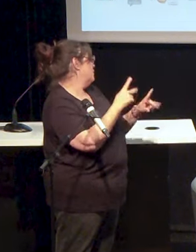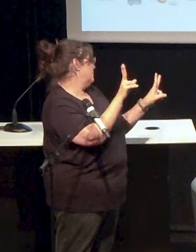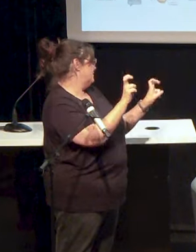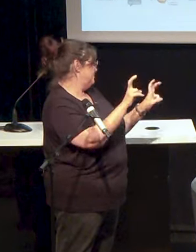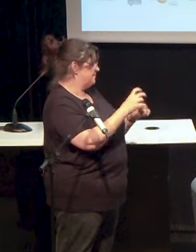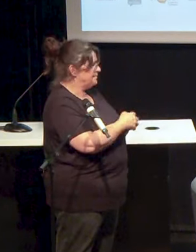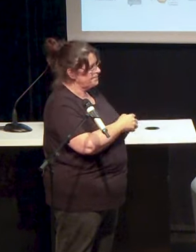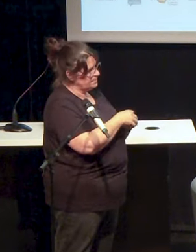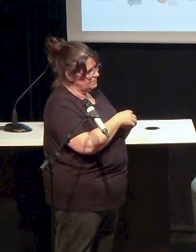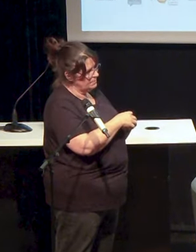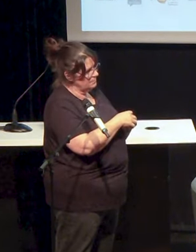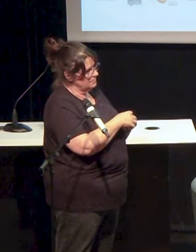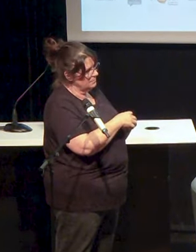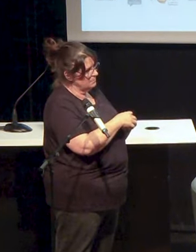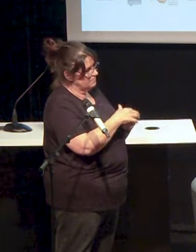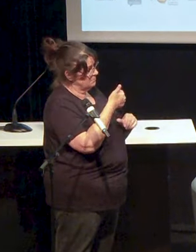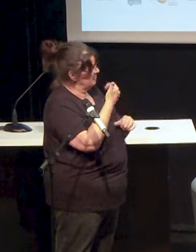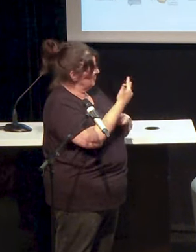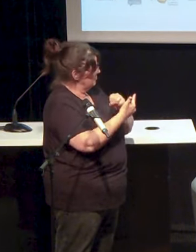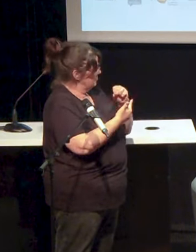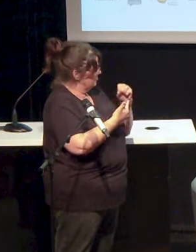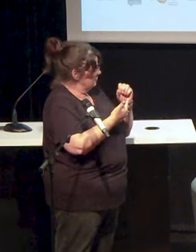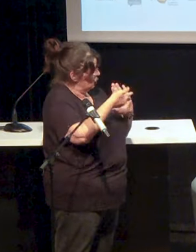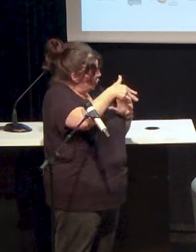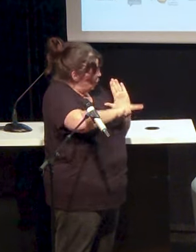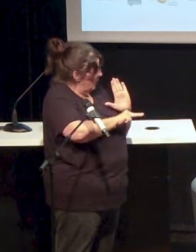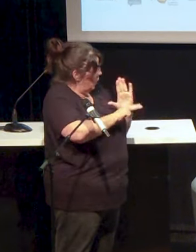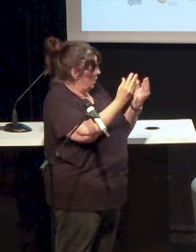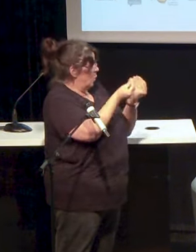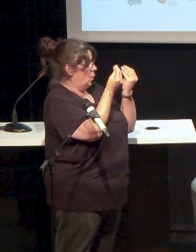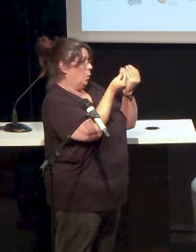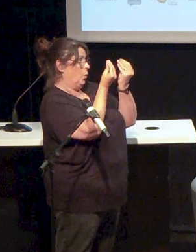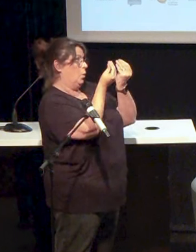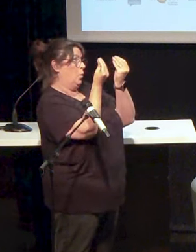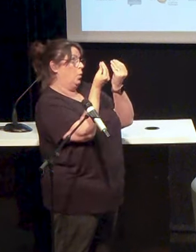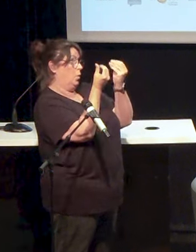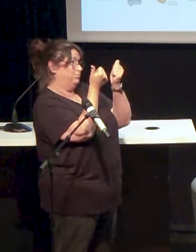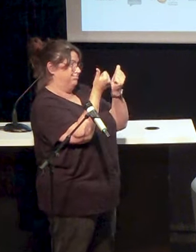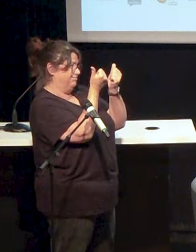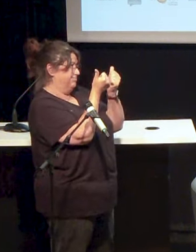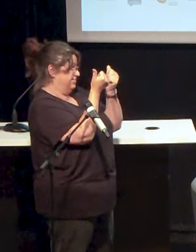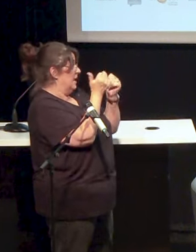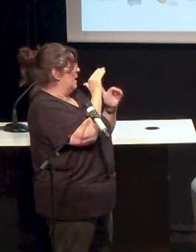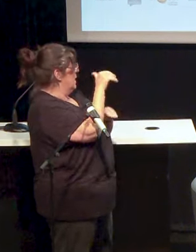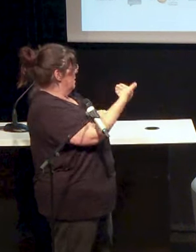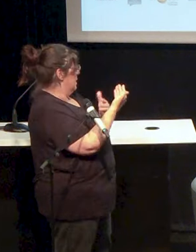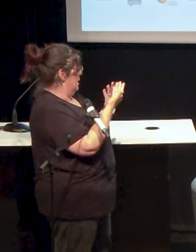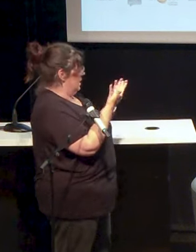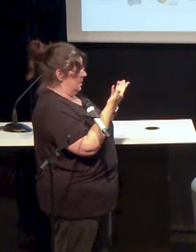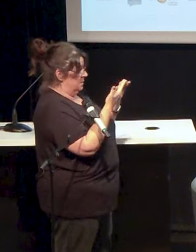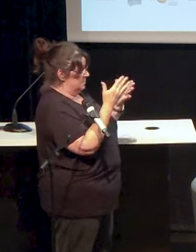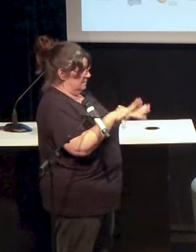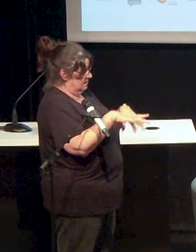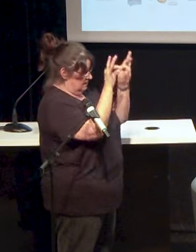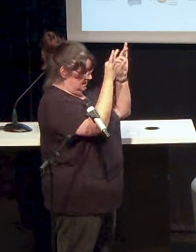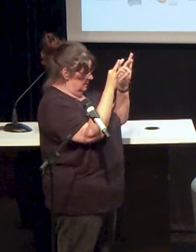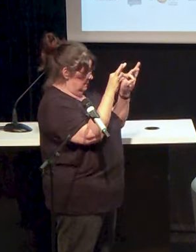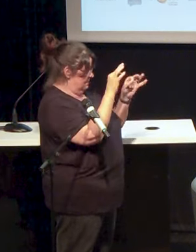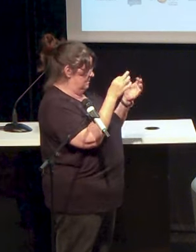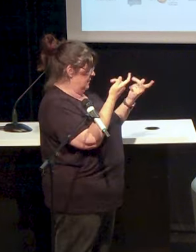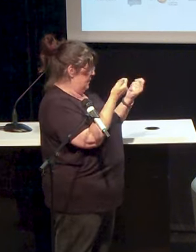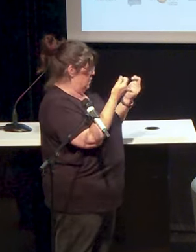pu suivre effectivement ses 3 premiers mois de cours. Et puis après, elle a été en rupture de financement.